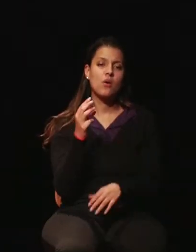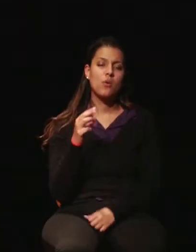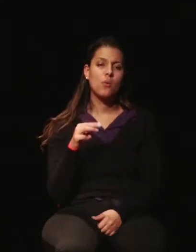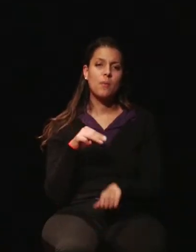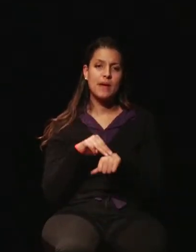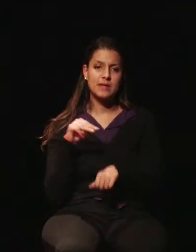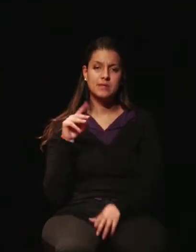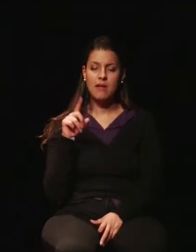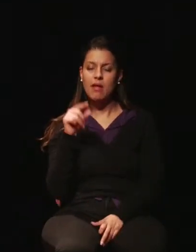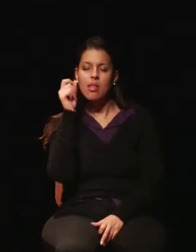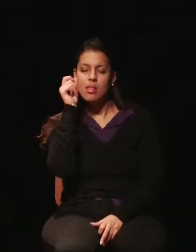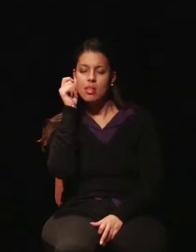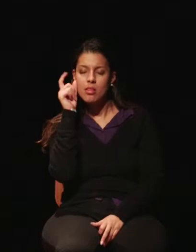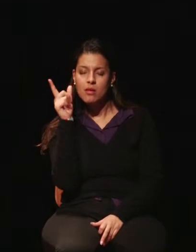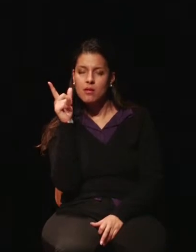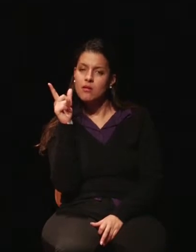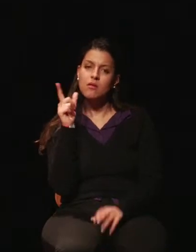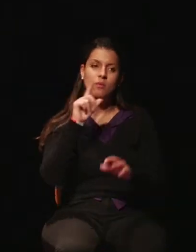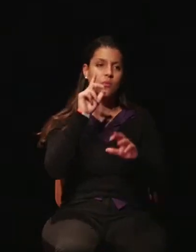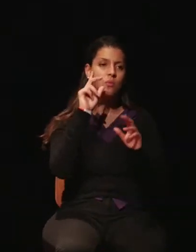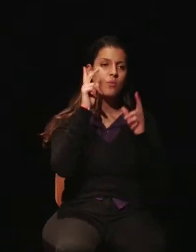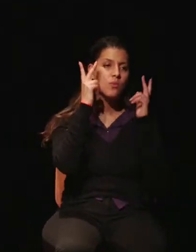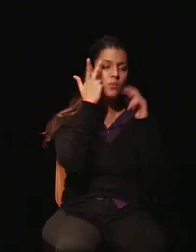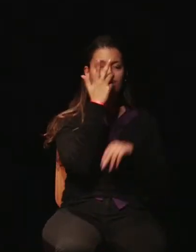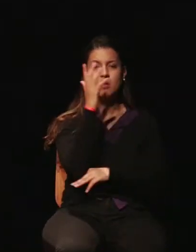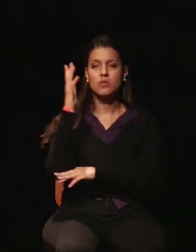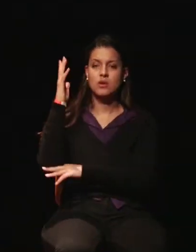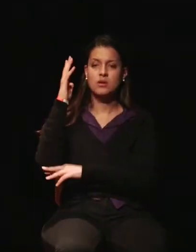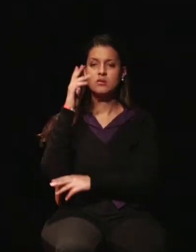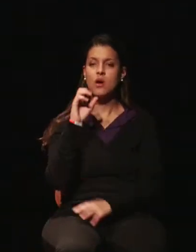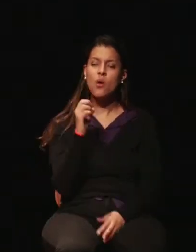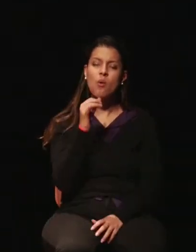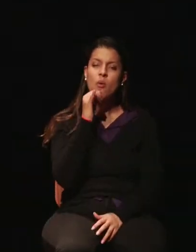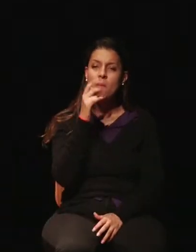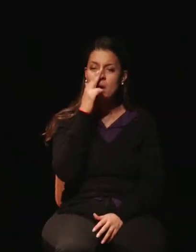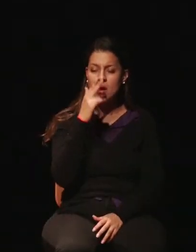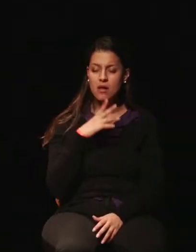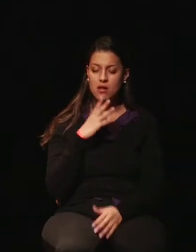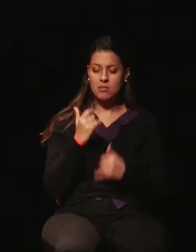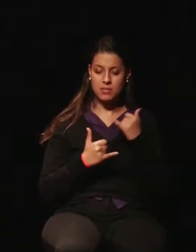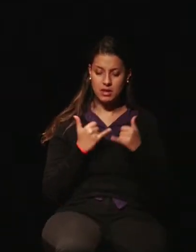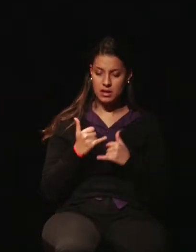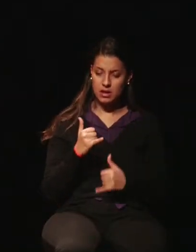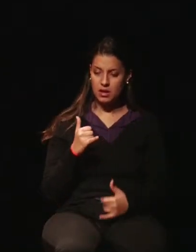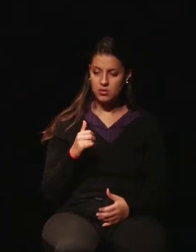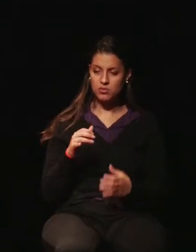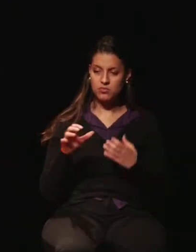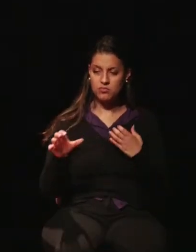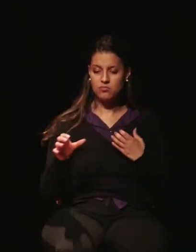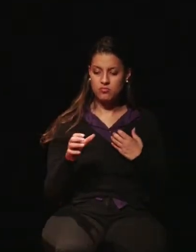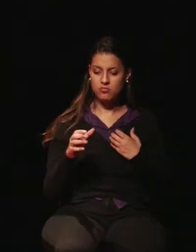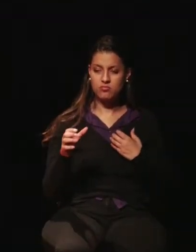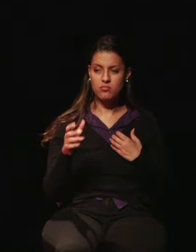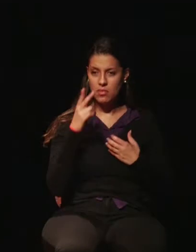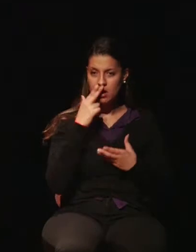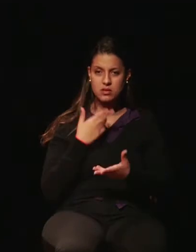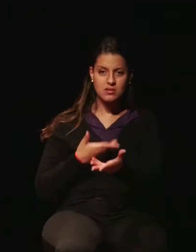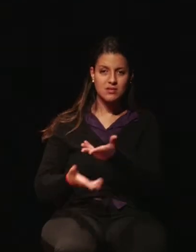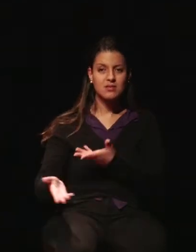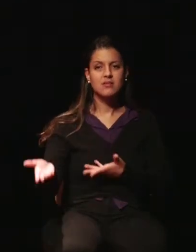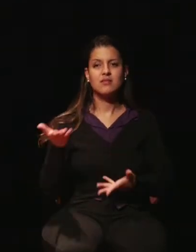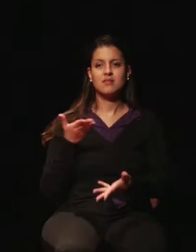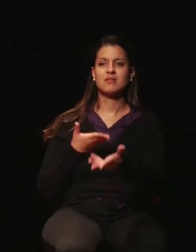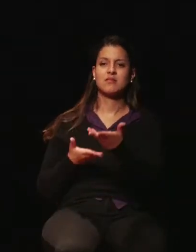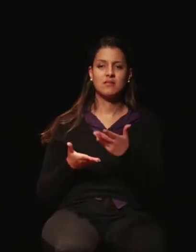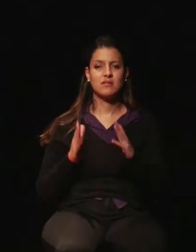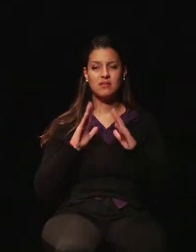cultura? O brinquedo vai ser ocasião de um intercâmbio. Cada menino, aquele criado em casa e aquele